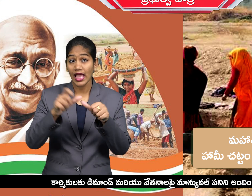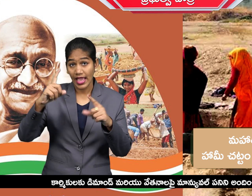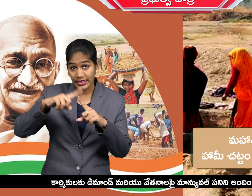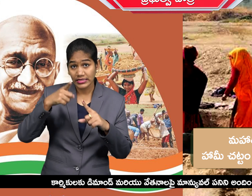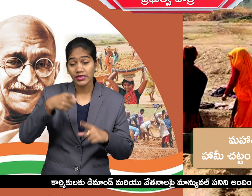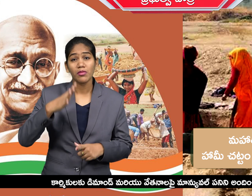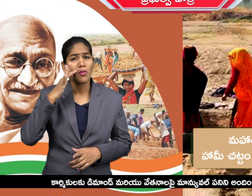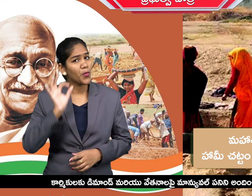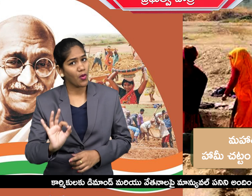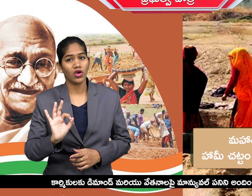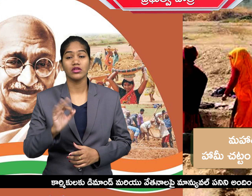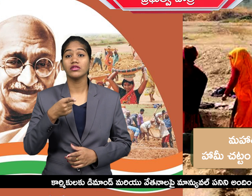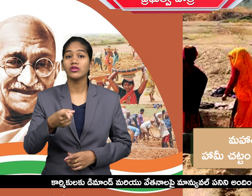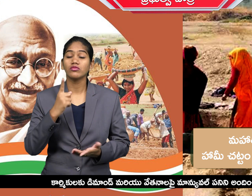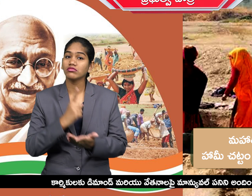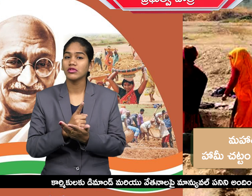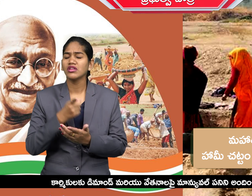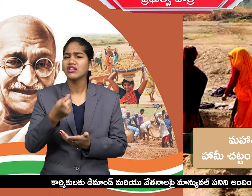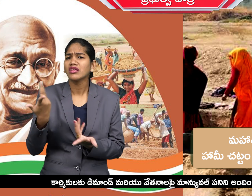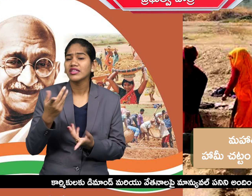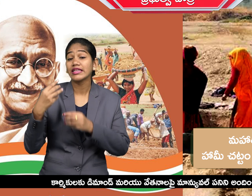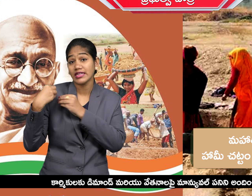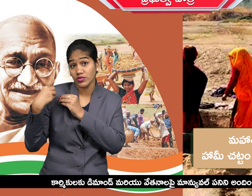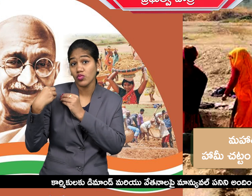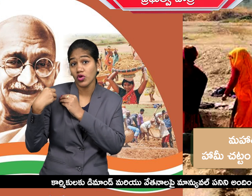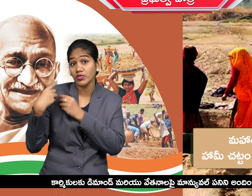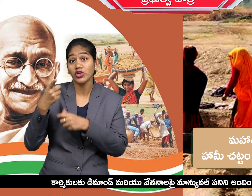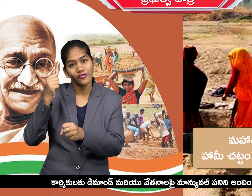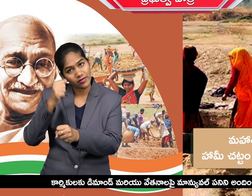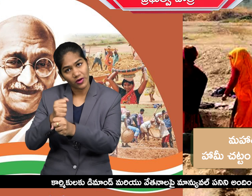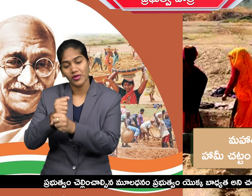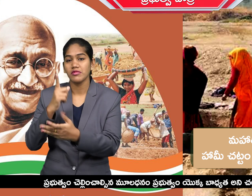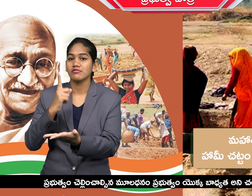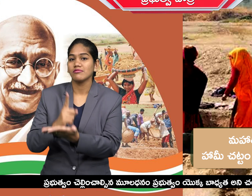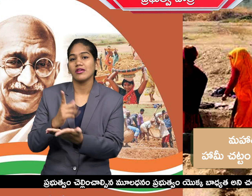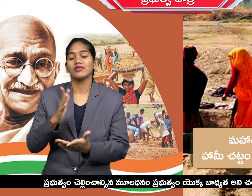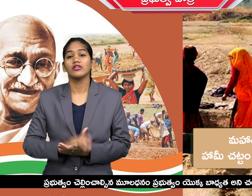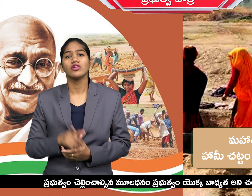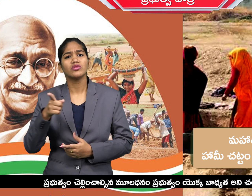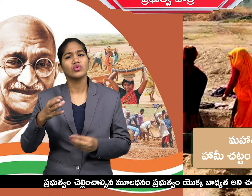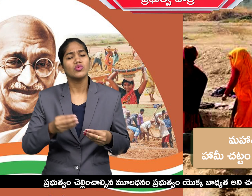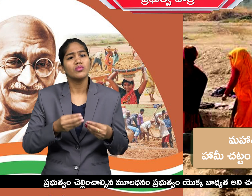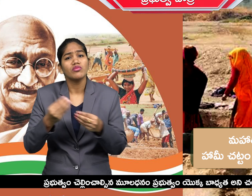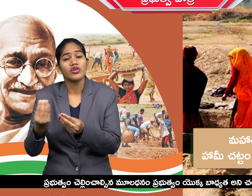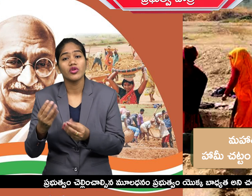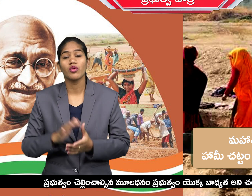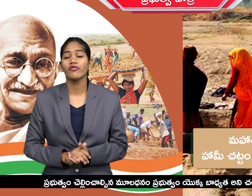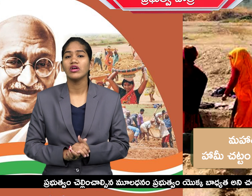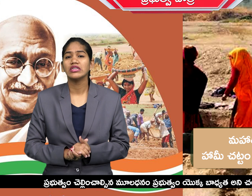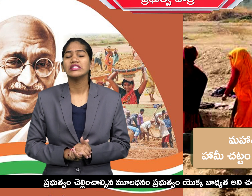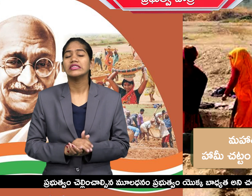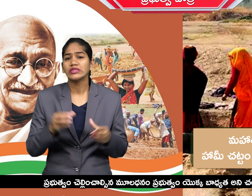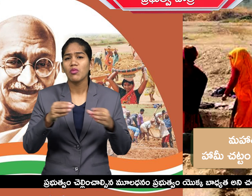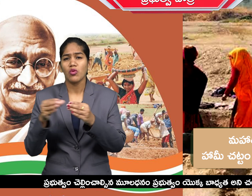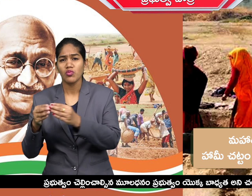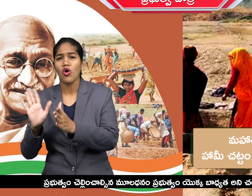కార్మికులకు డిమాండ్ మరియు వేతనాలపై మాన్యువల్ పనిని అందించడం మరియు ప్రభుత్వం చెల్లించాల్సిన మూలధనం